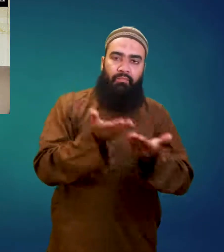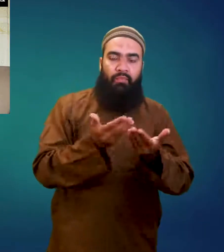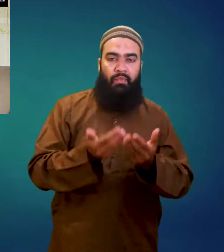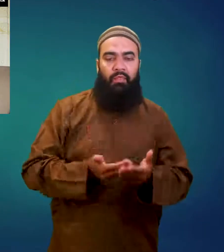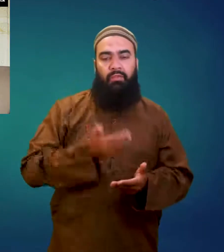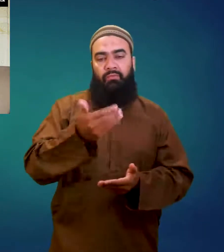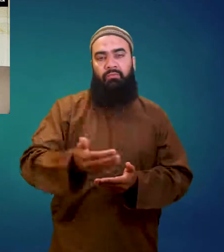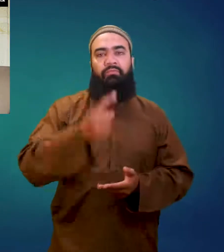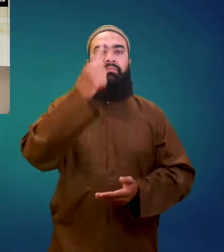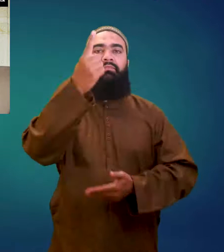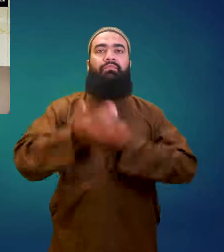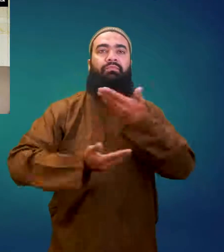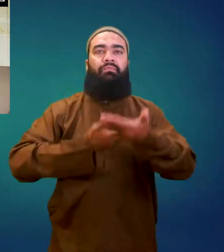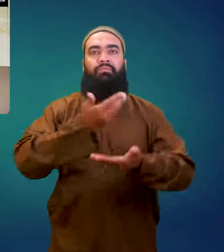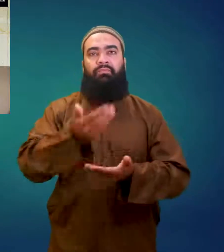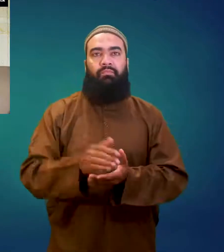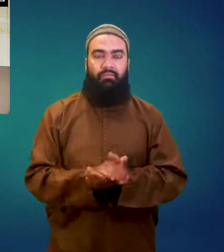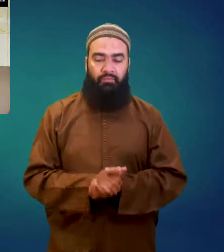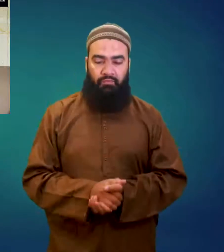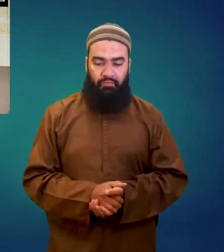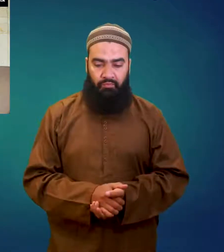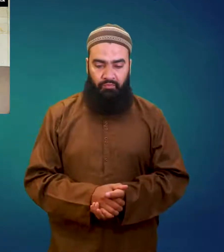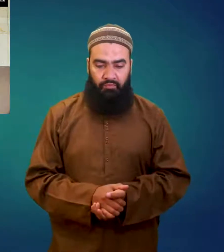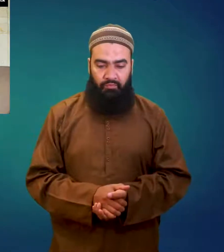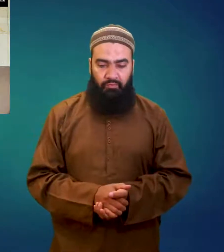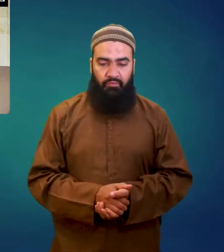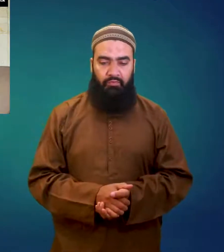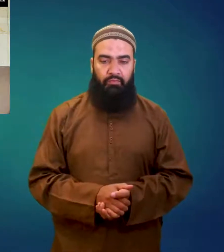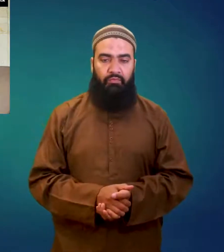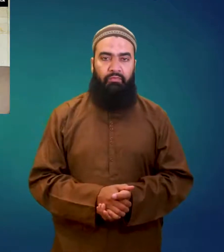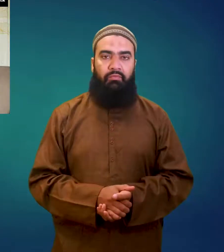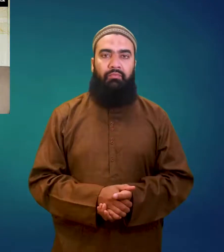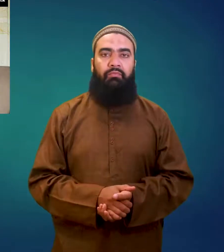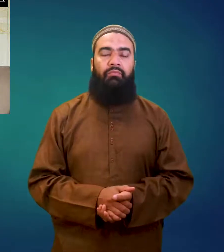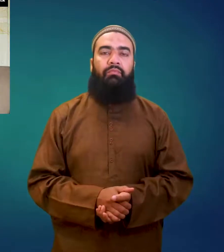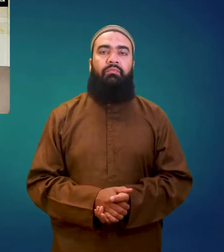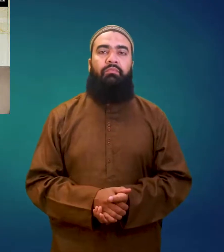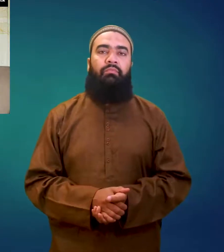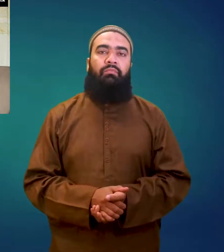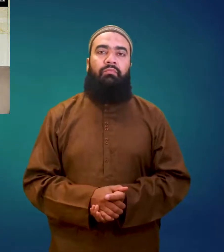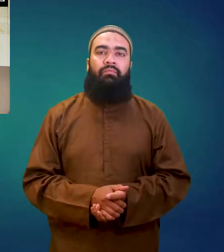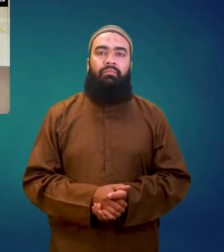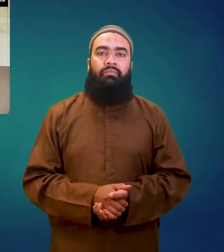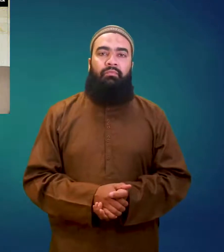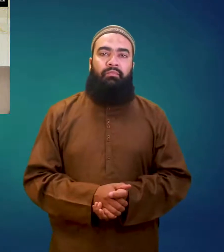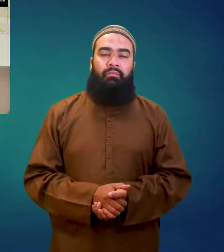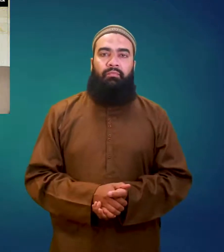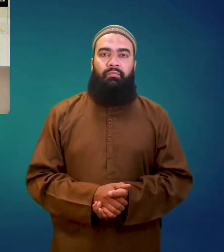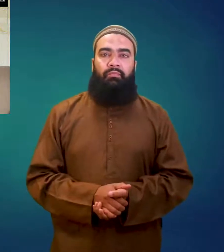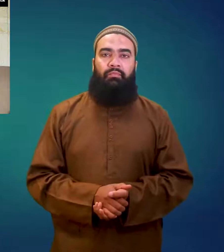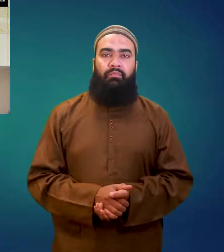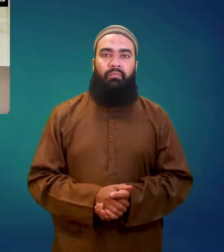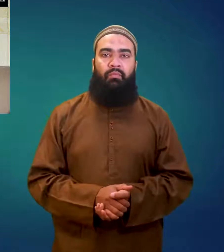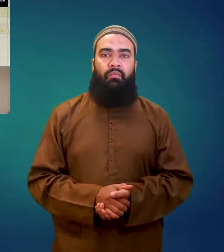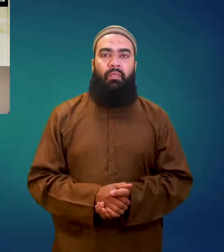1، آیت نمبر 4۔ قل ارأیتم ما تدعون من دون اللہ،